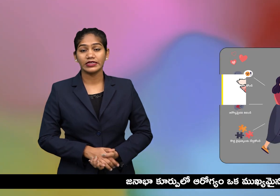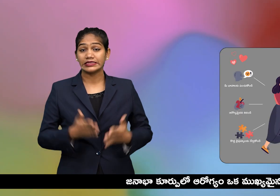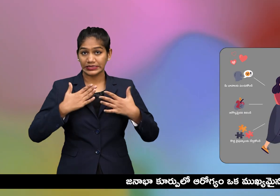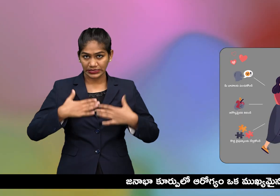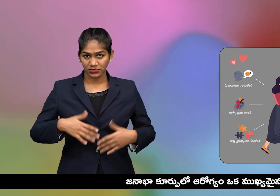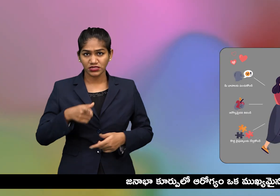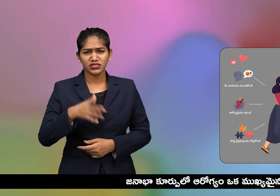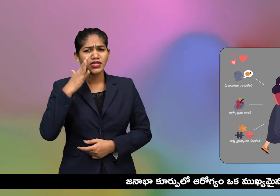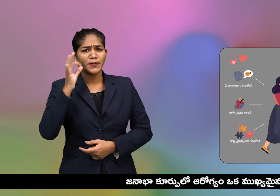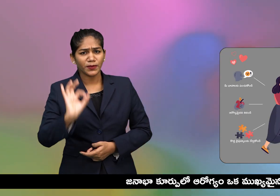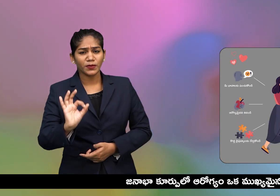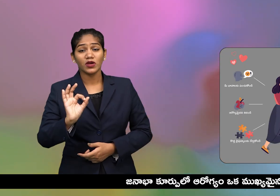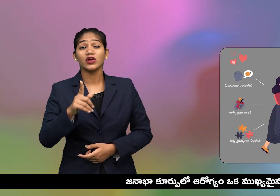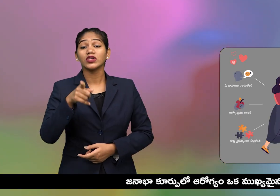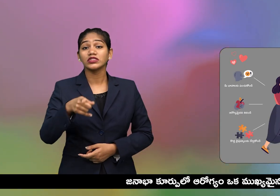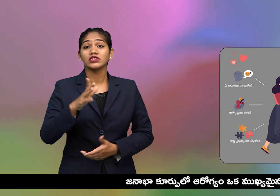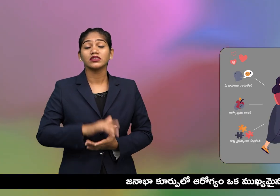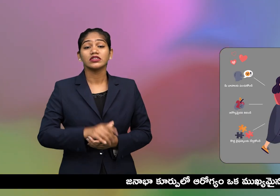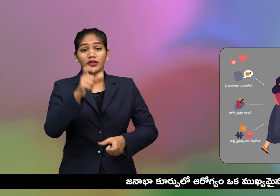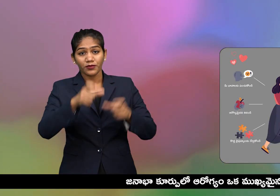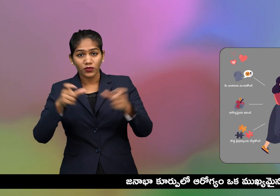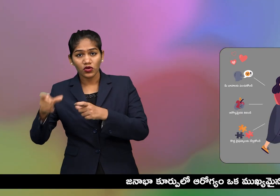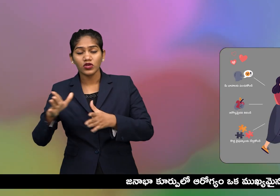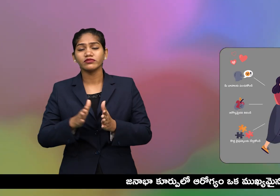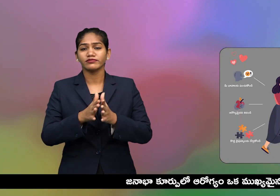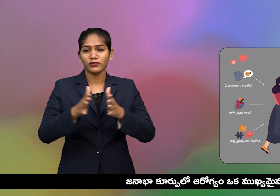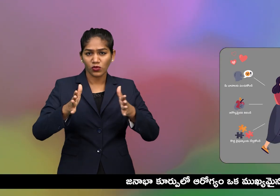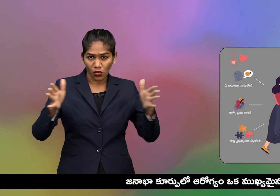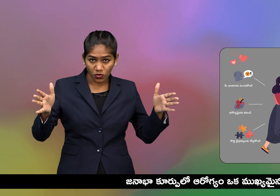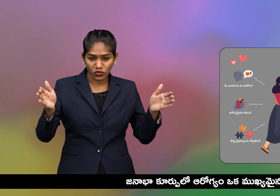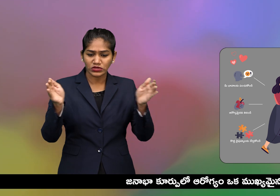జనాభా కూర్పులో ఆరోగ్యం ఒక ముఖ్యమైన భాగం.